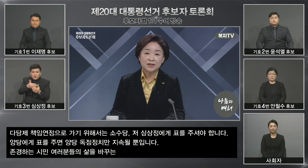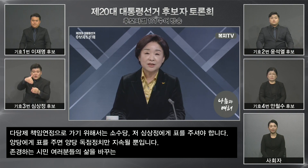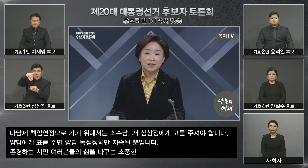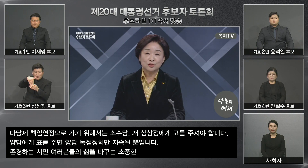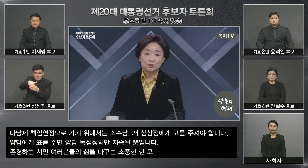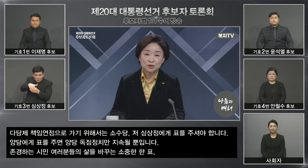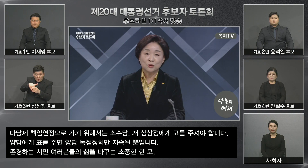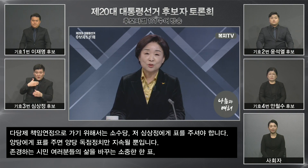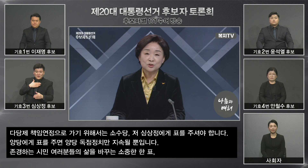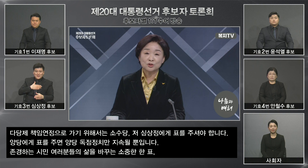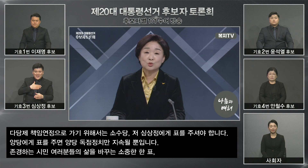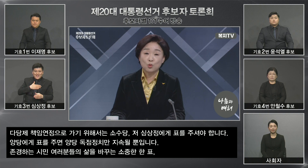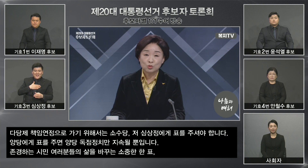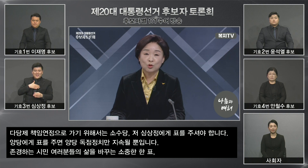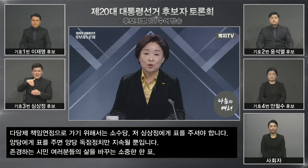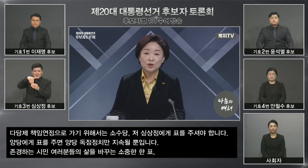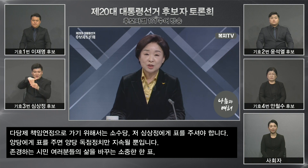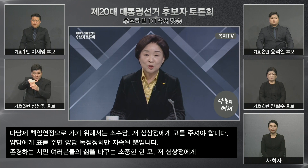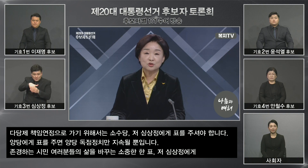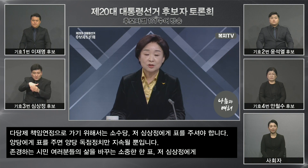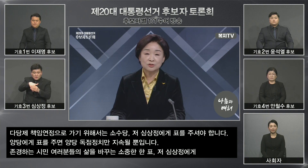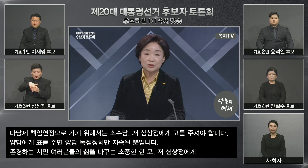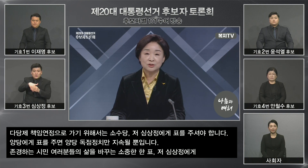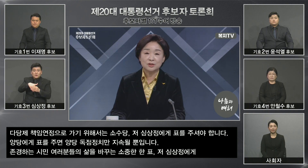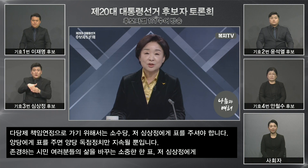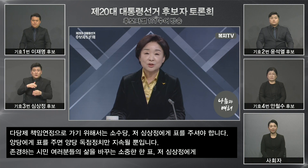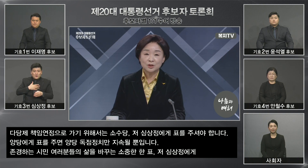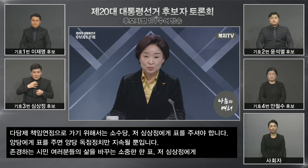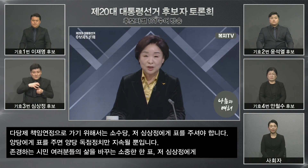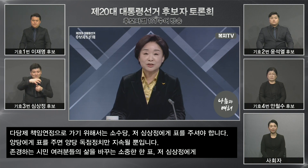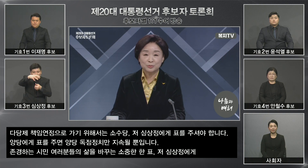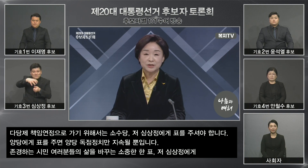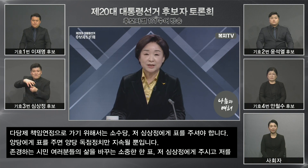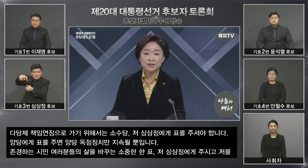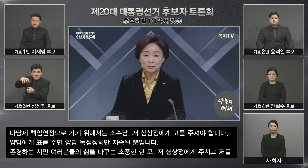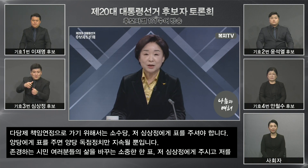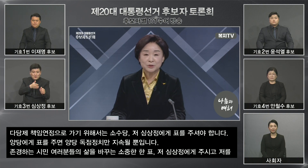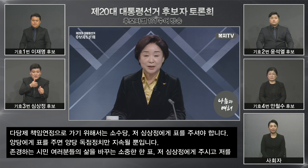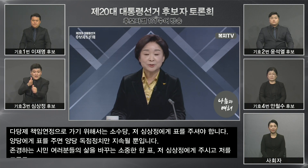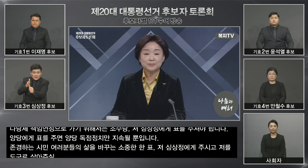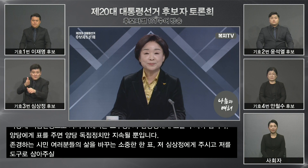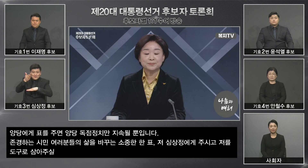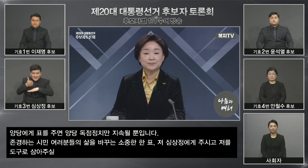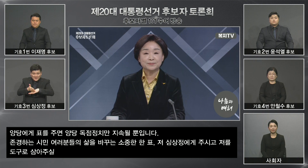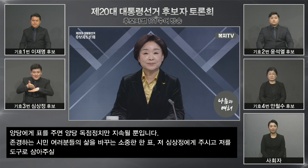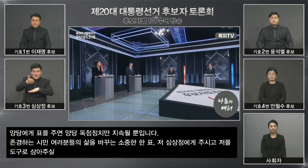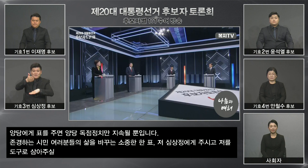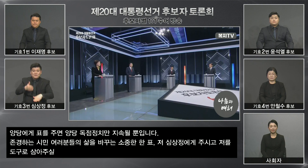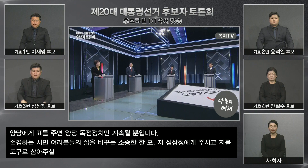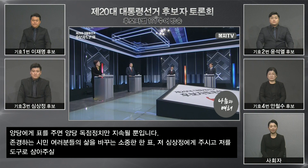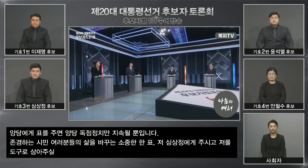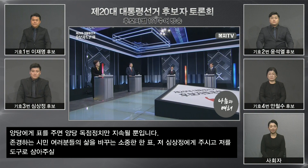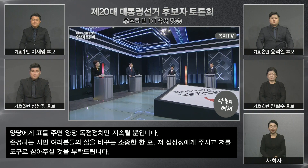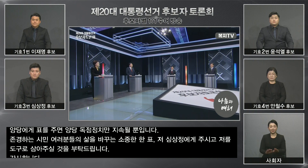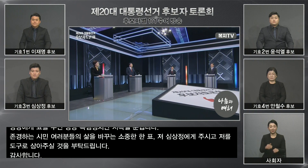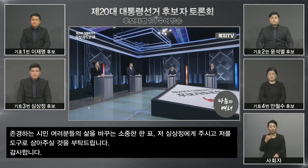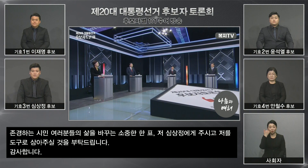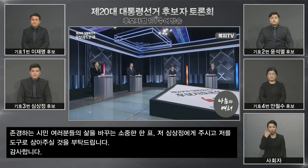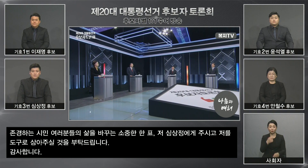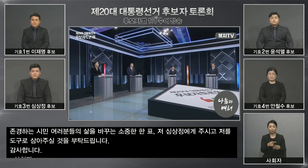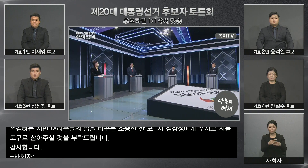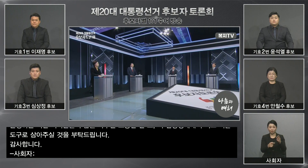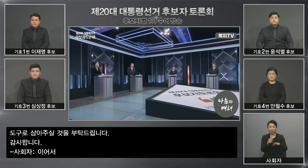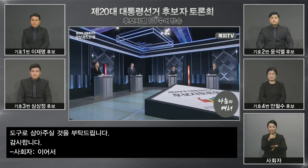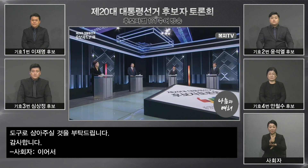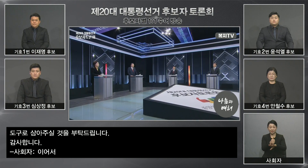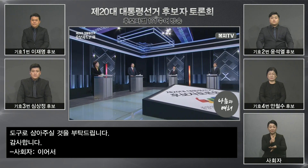심상정에게 주시고 저를 도구로 삼아 주실 것을 부탁드립니다. 감사합니다. 네, 이어서 윤석열 후보의 마지막